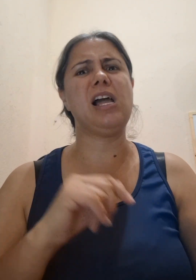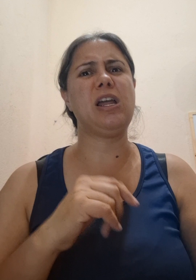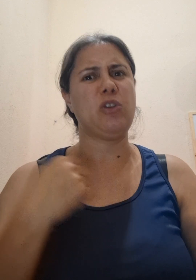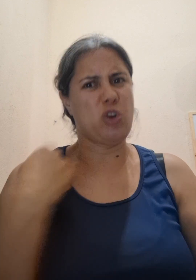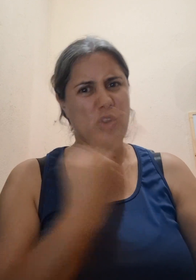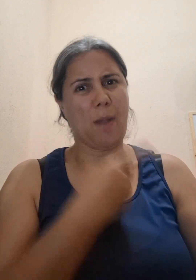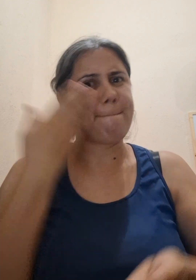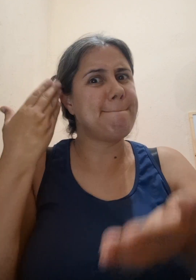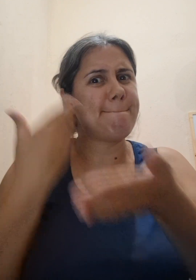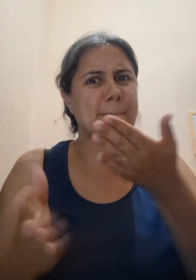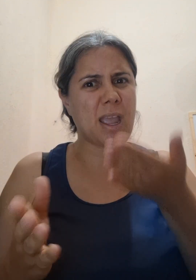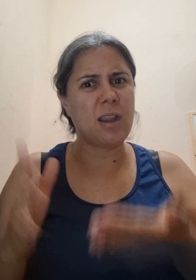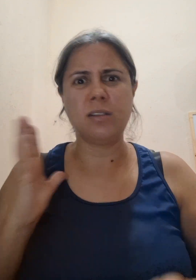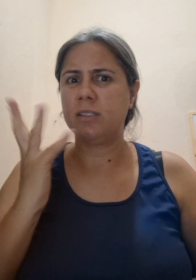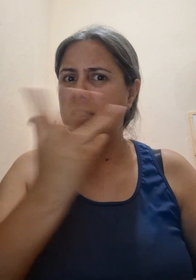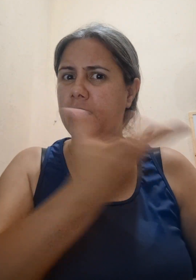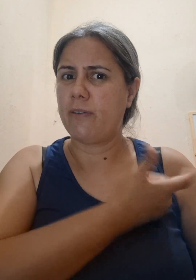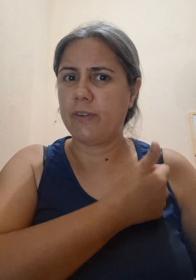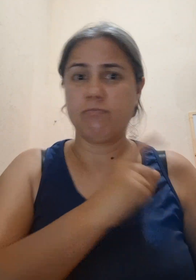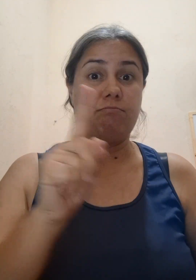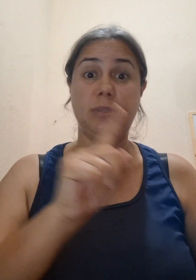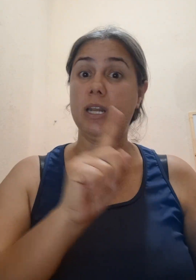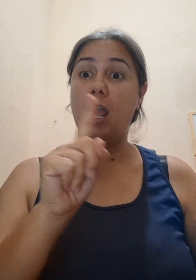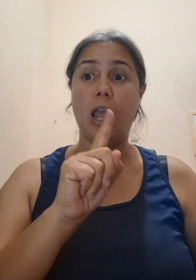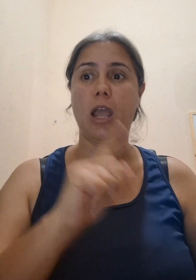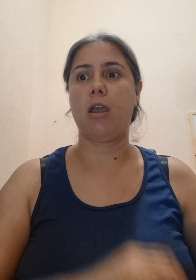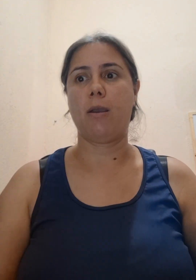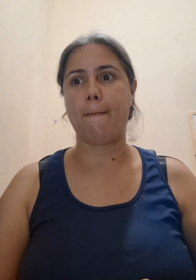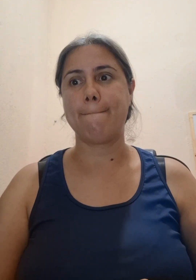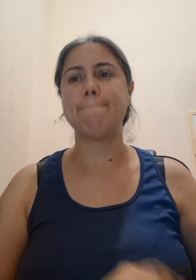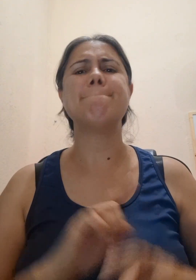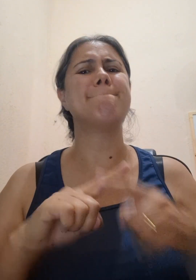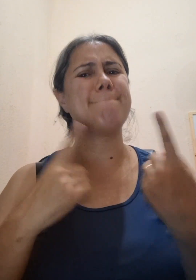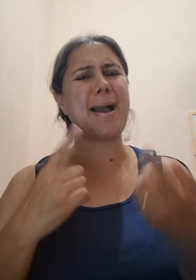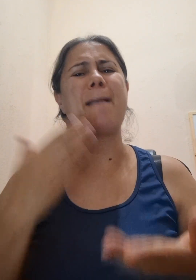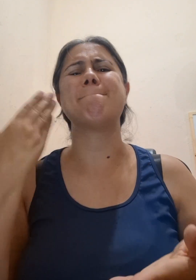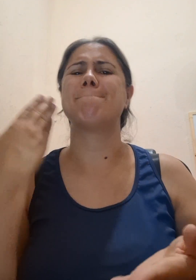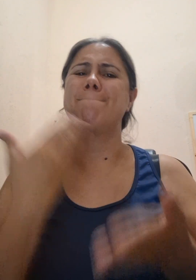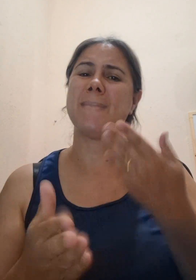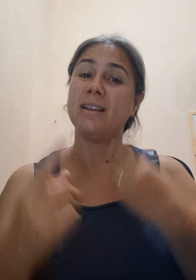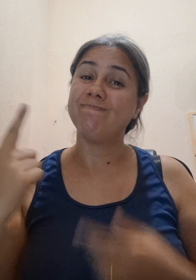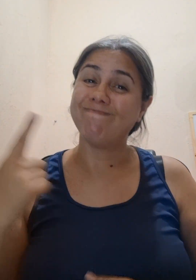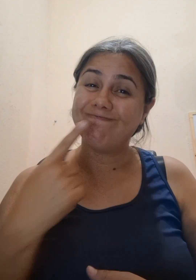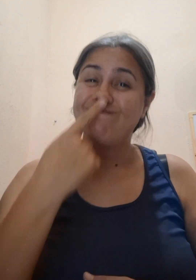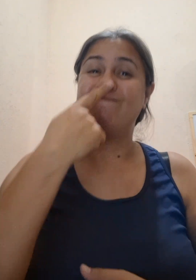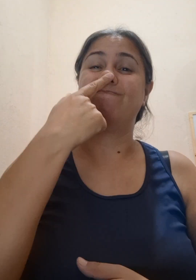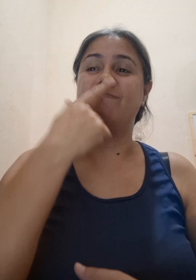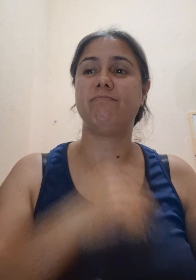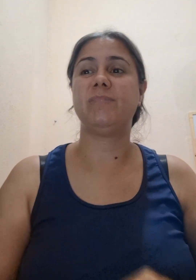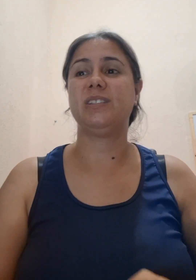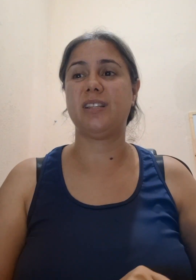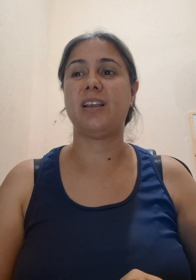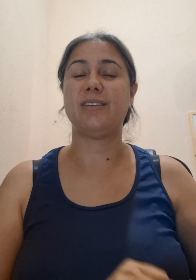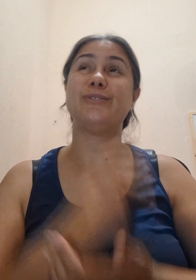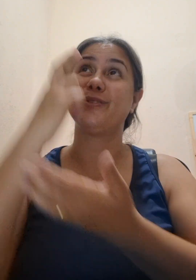estou falando que nós perdemos a salvação, não, mas perde a intimidade com o